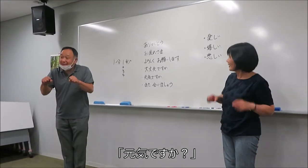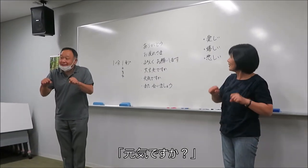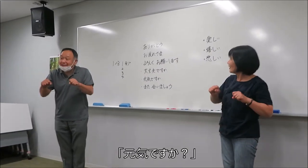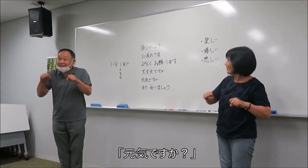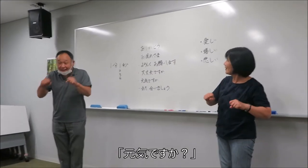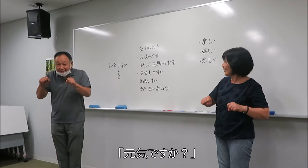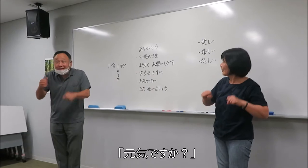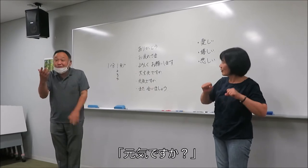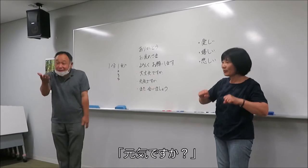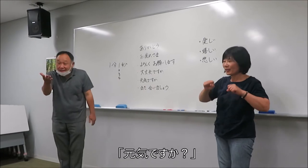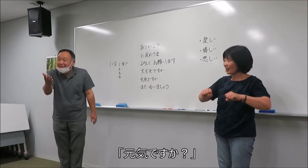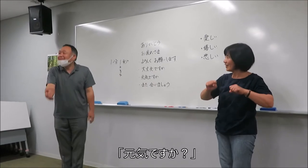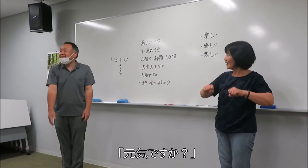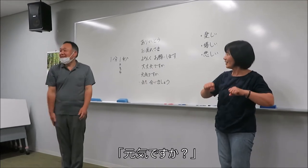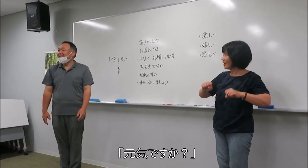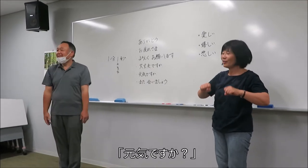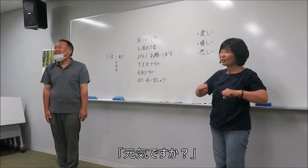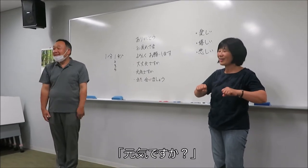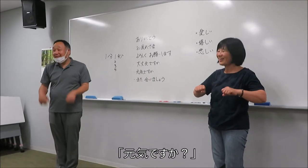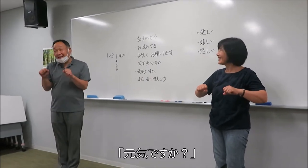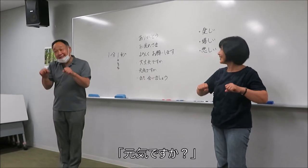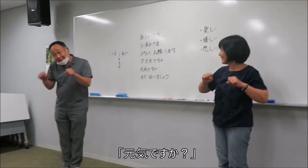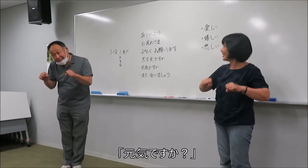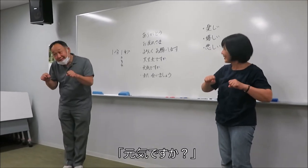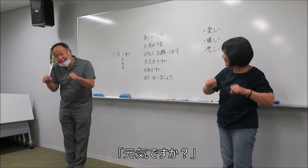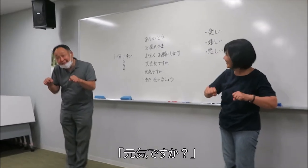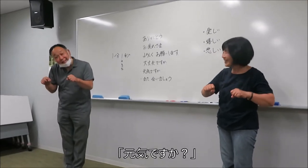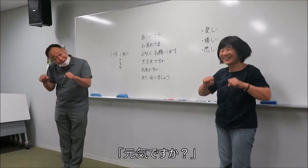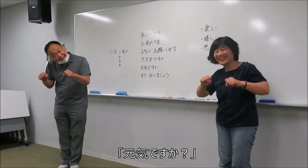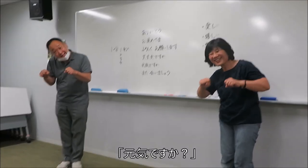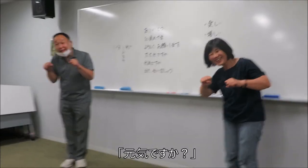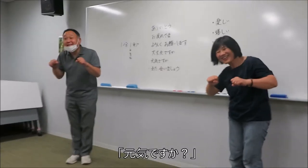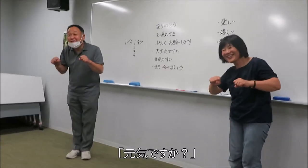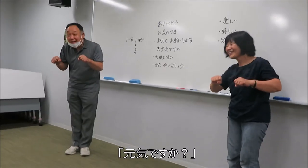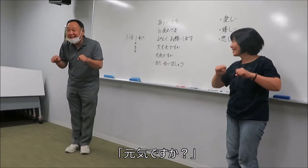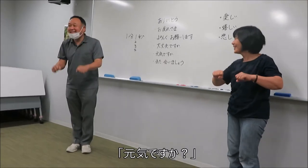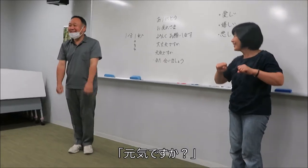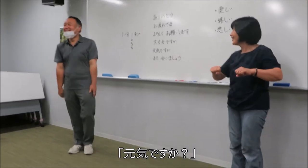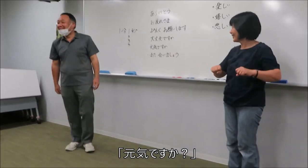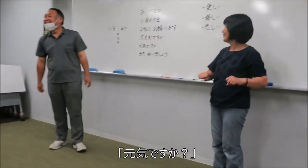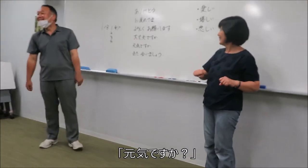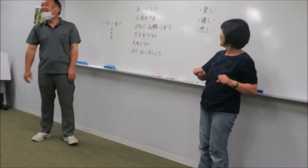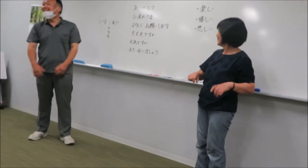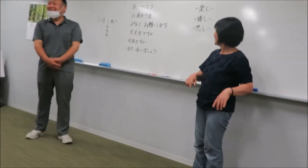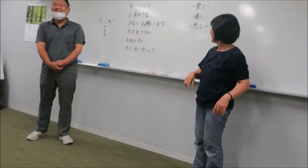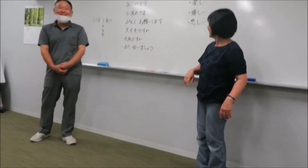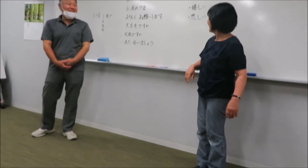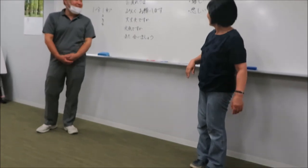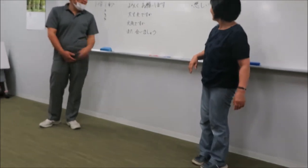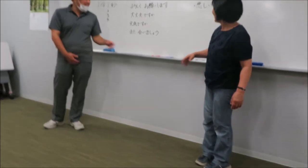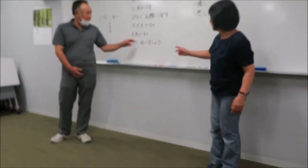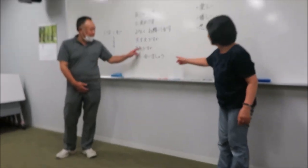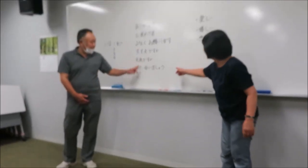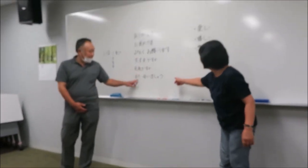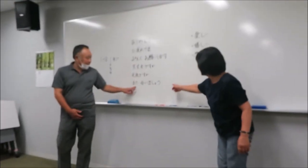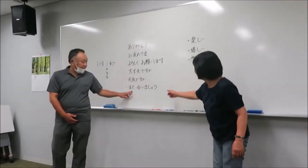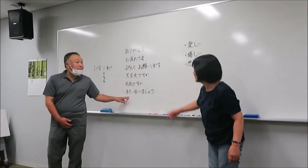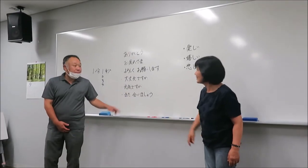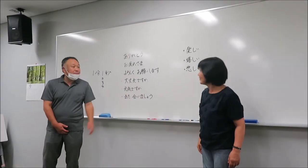元気ですか 元気ですか 元気ですか元気ですか また会いましょう